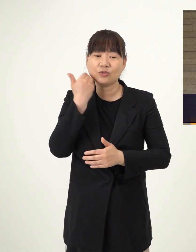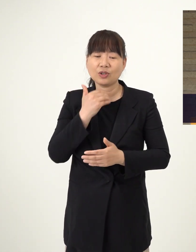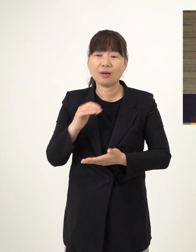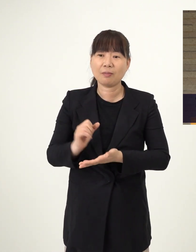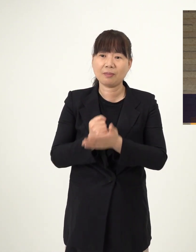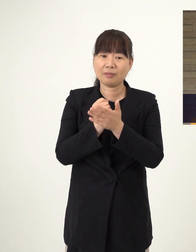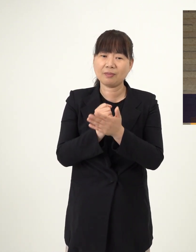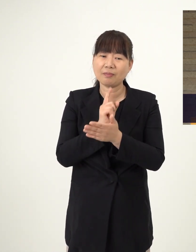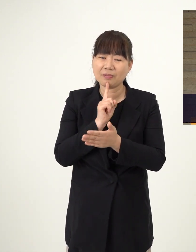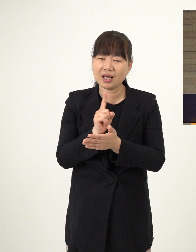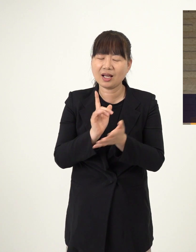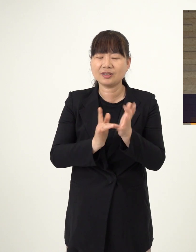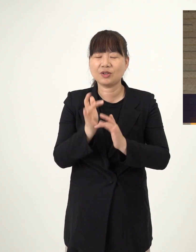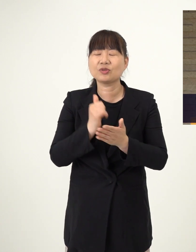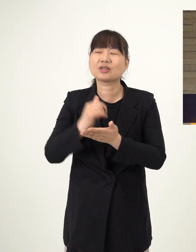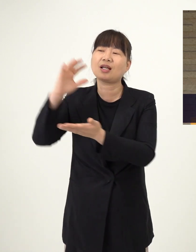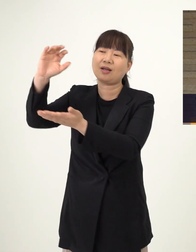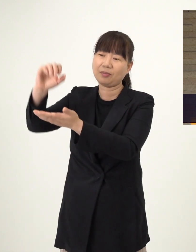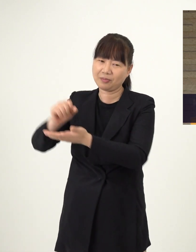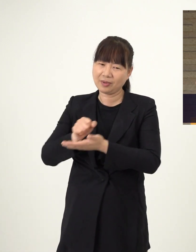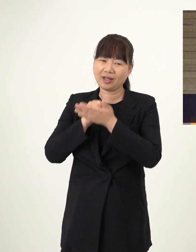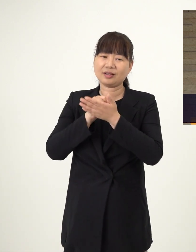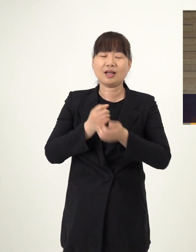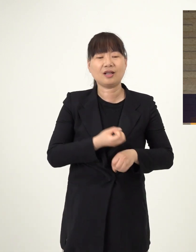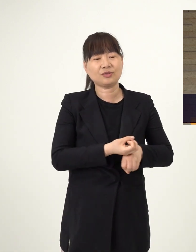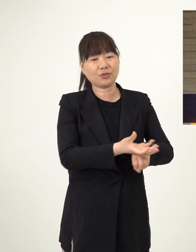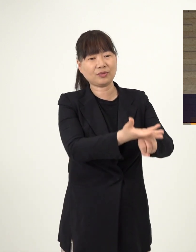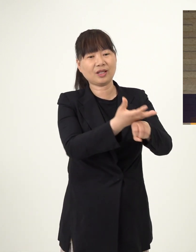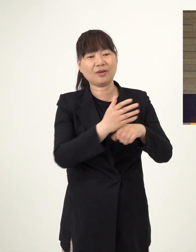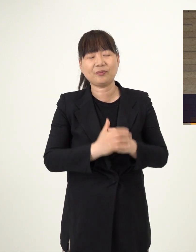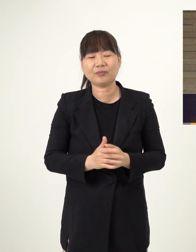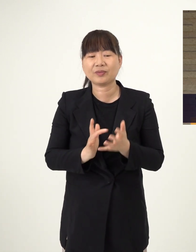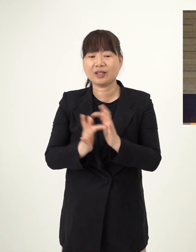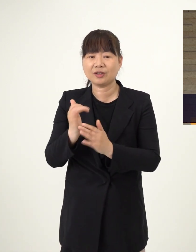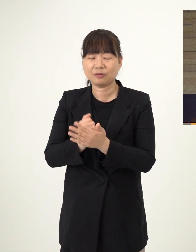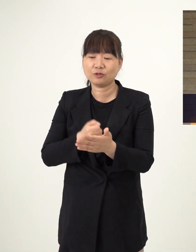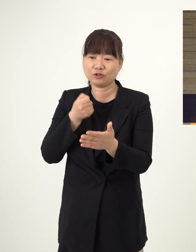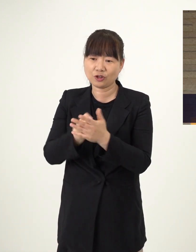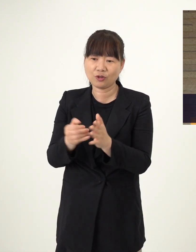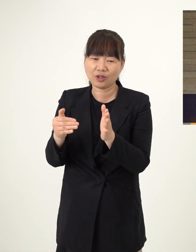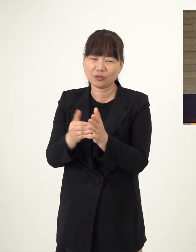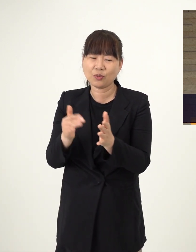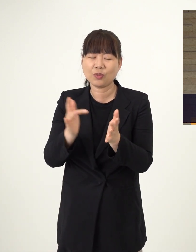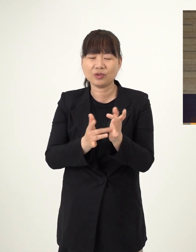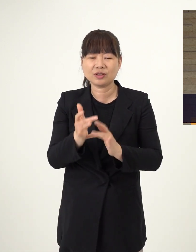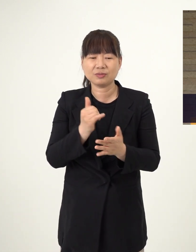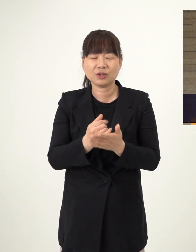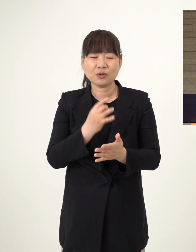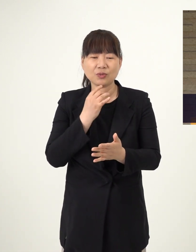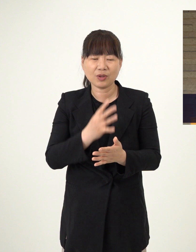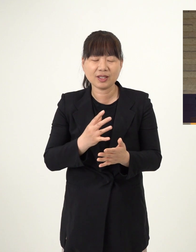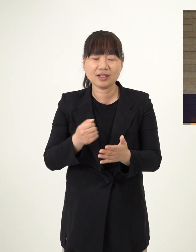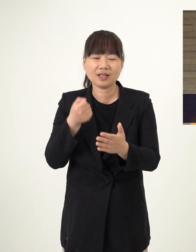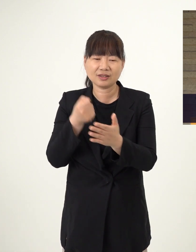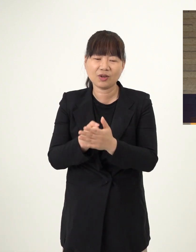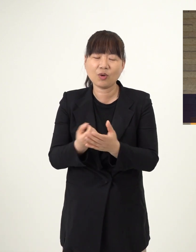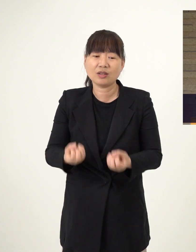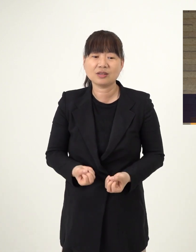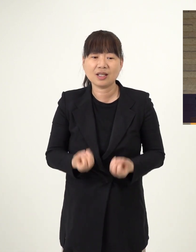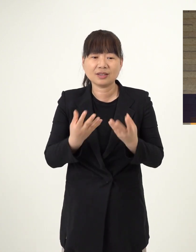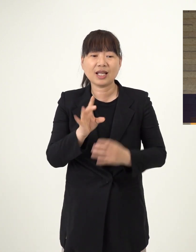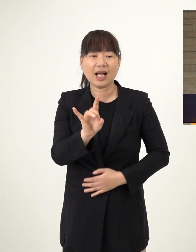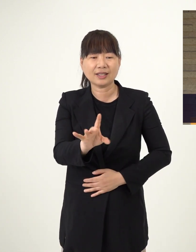거예요? 예수님께. 예수님이 제정하시고 예수님이 유일하게 제정하신